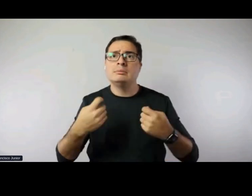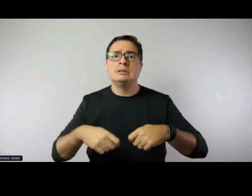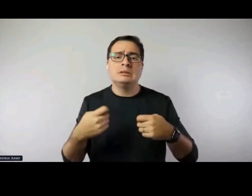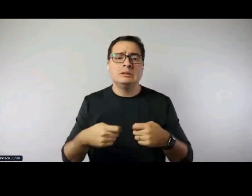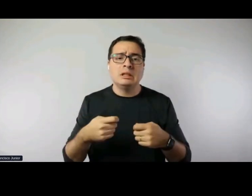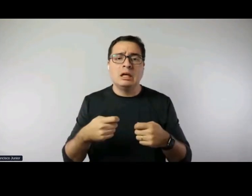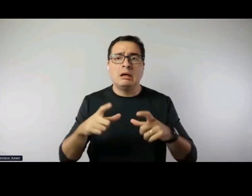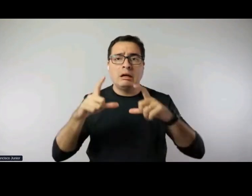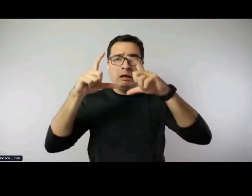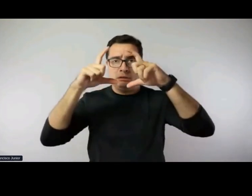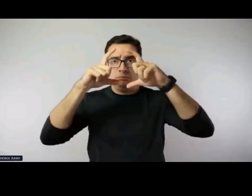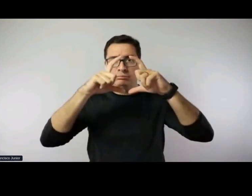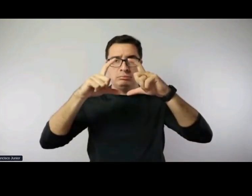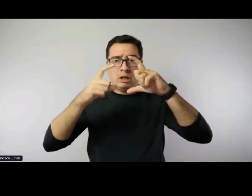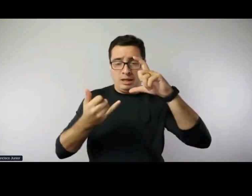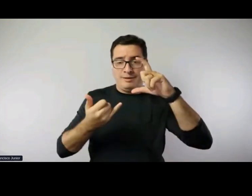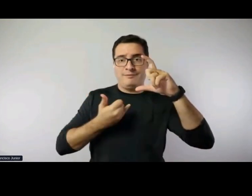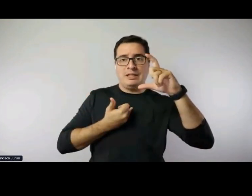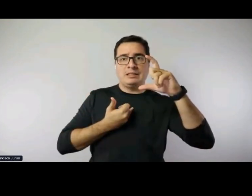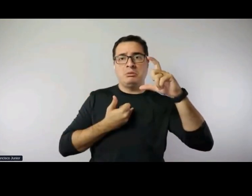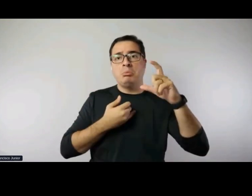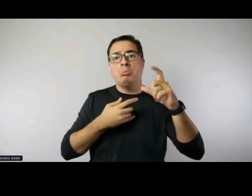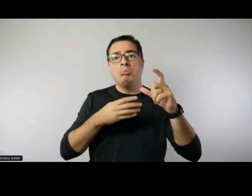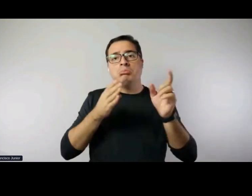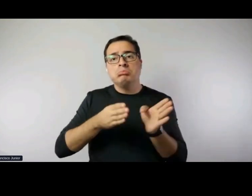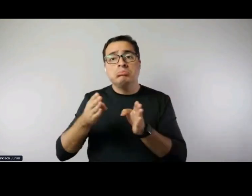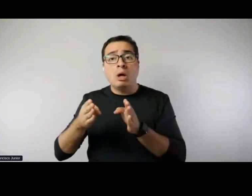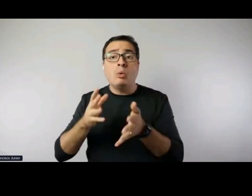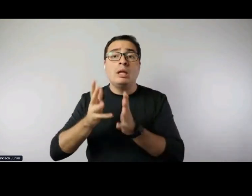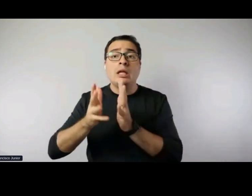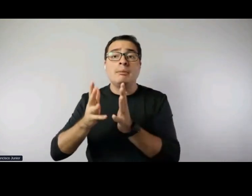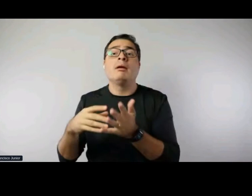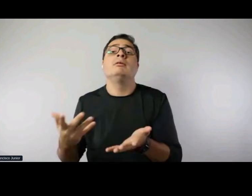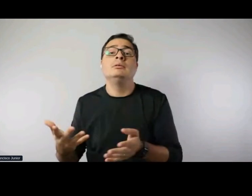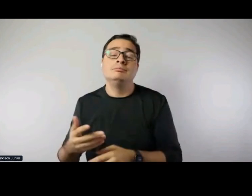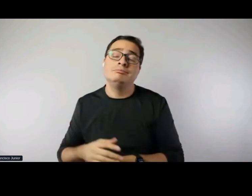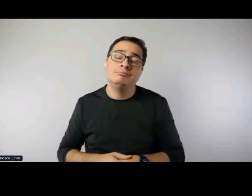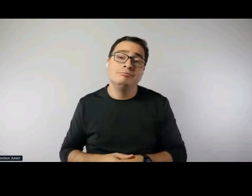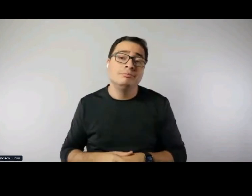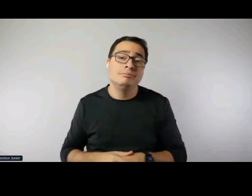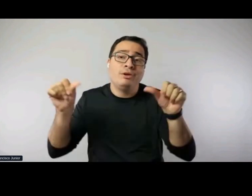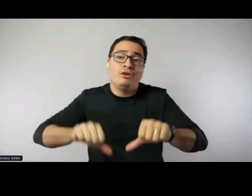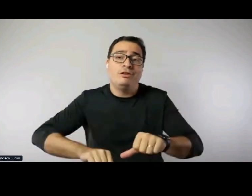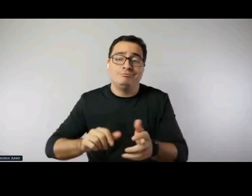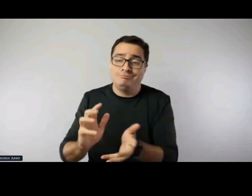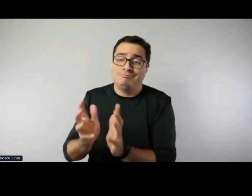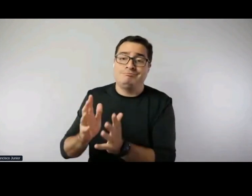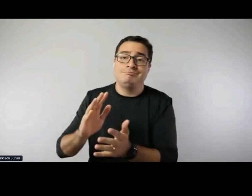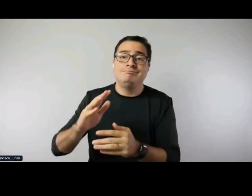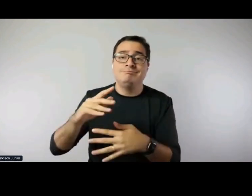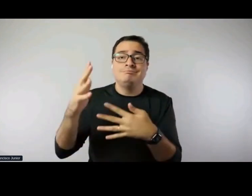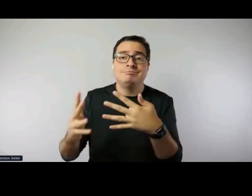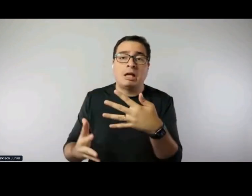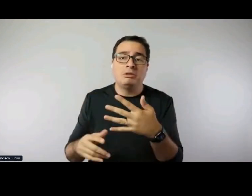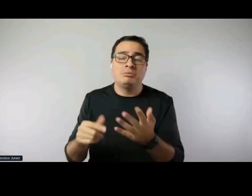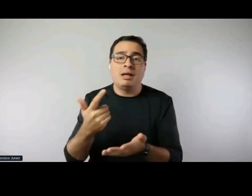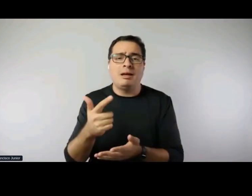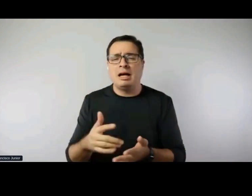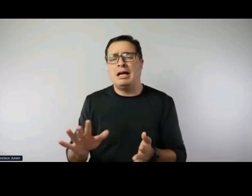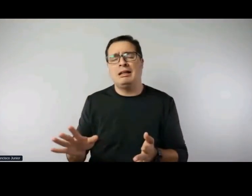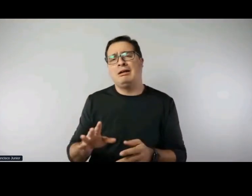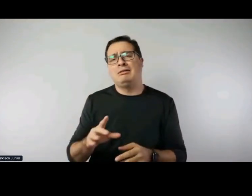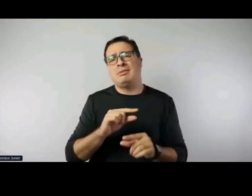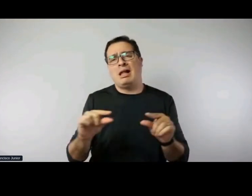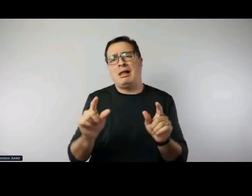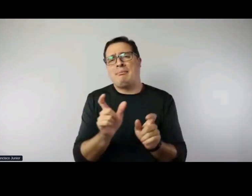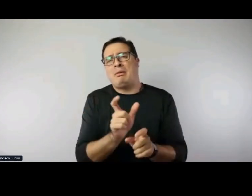input do passo a passo em Libras. É pior ainda, né? Porque a gente fala, não, só coloca as palavras,